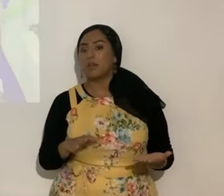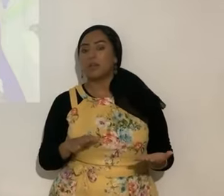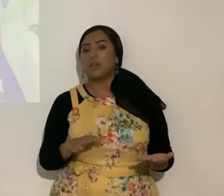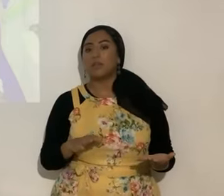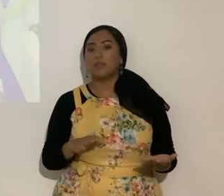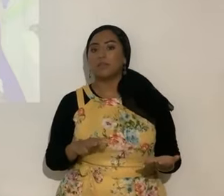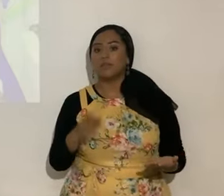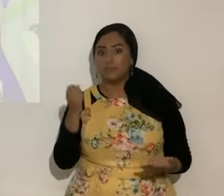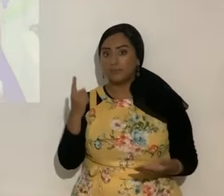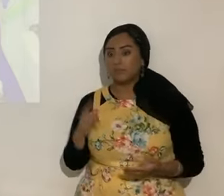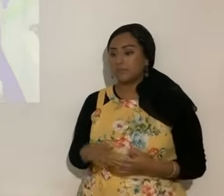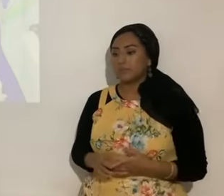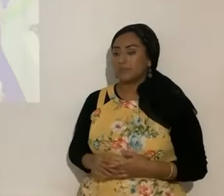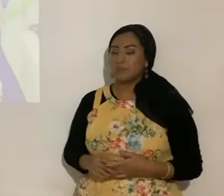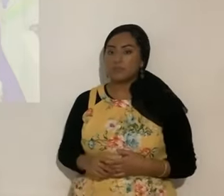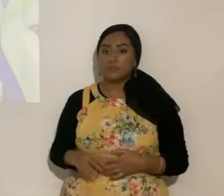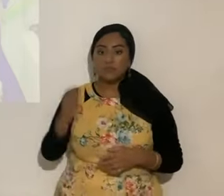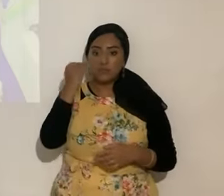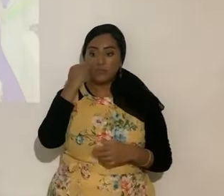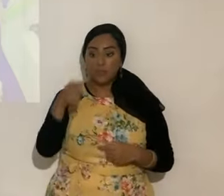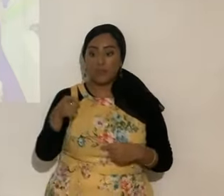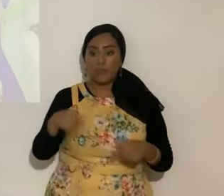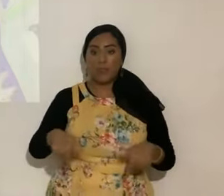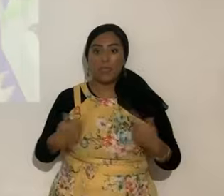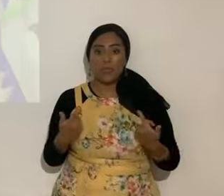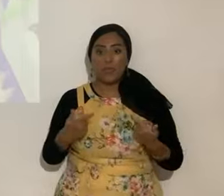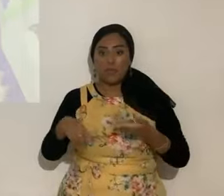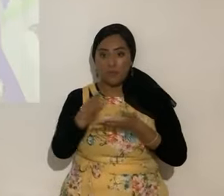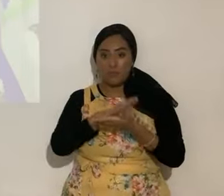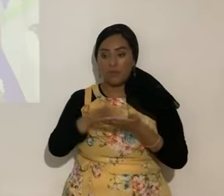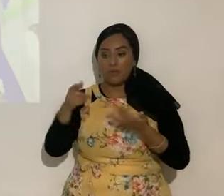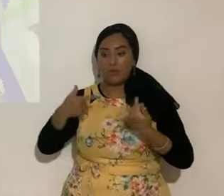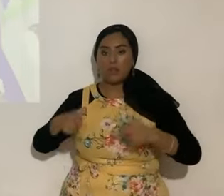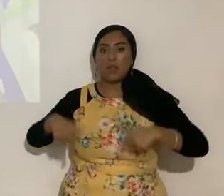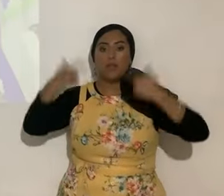entonces, se me debe entender, si es un santo, vive,